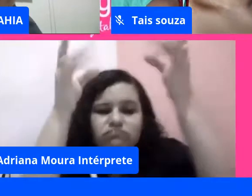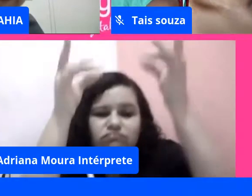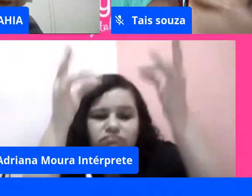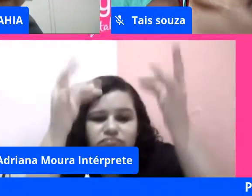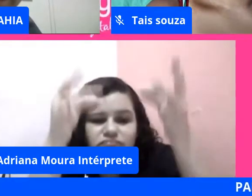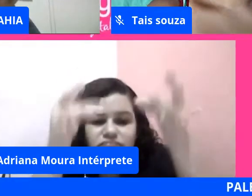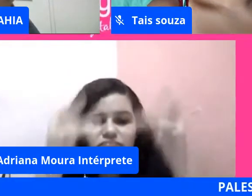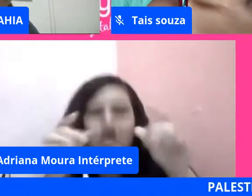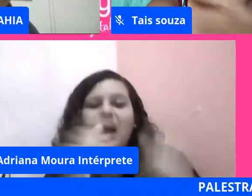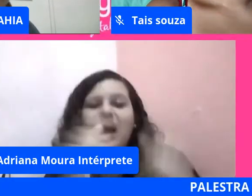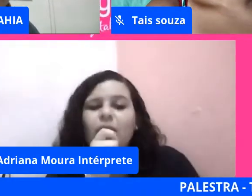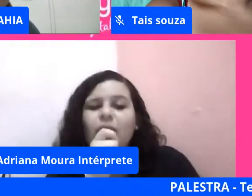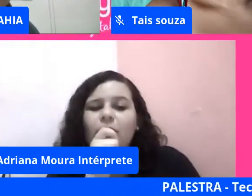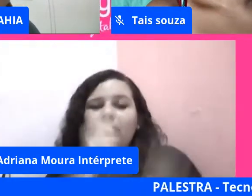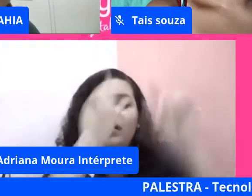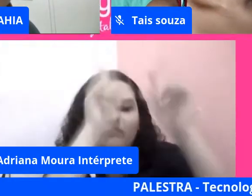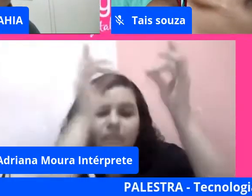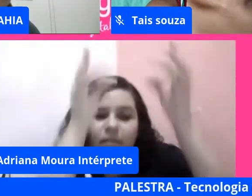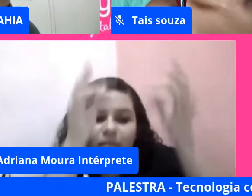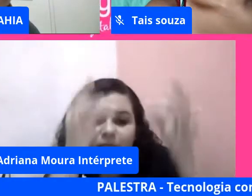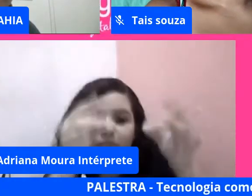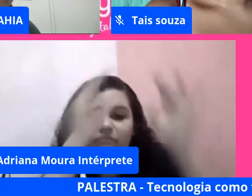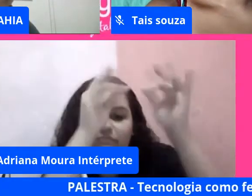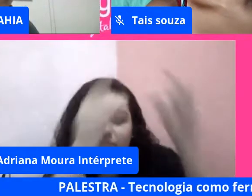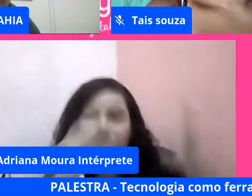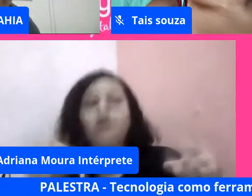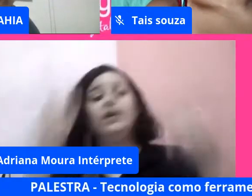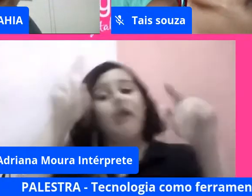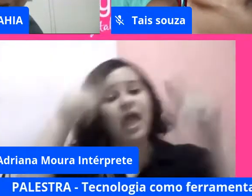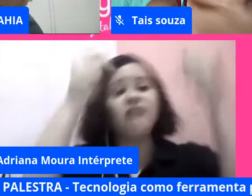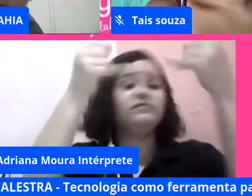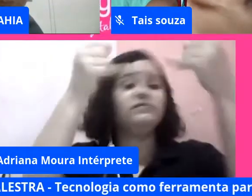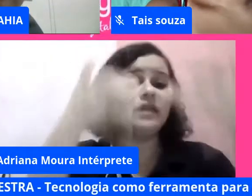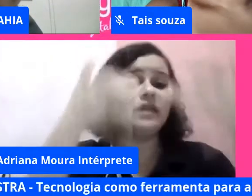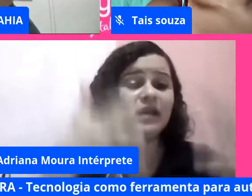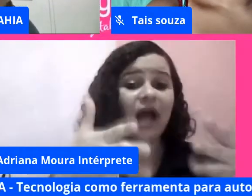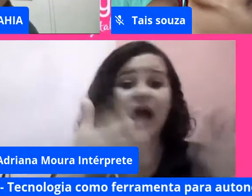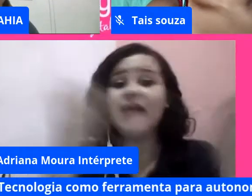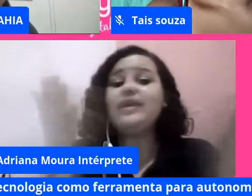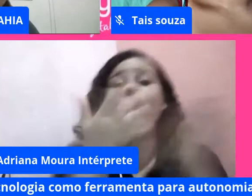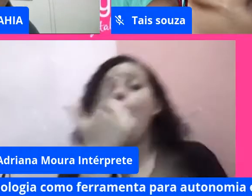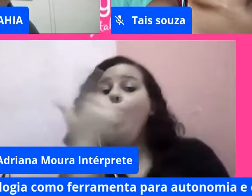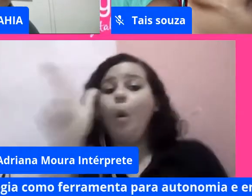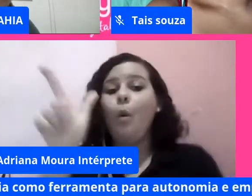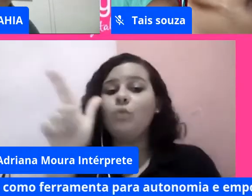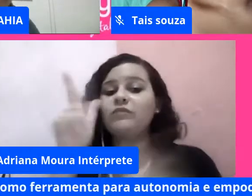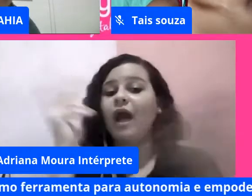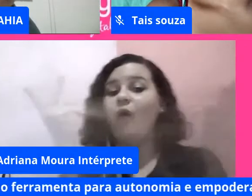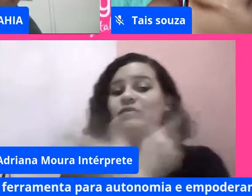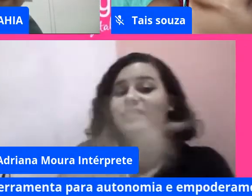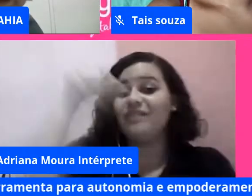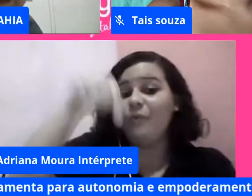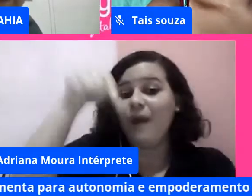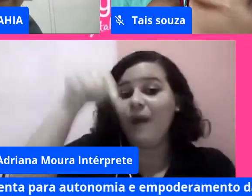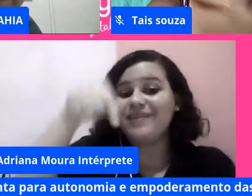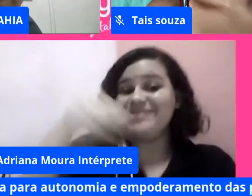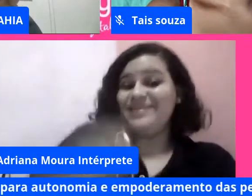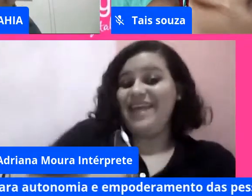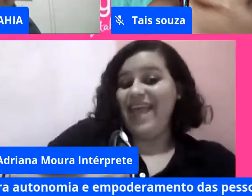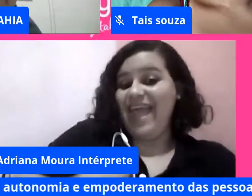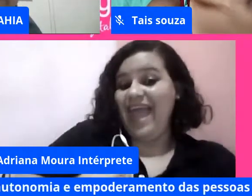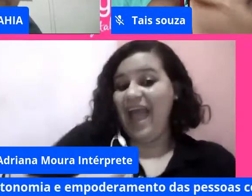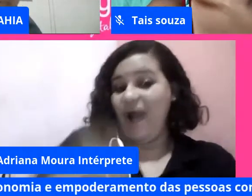E a outra, né, situação que a gente viveu hoje de forma real é, né,